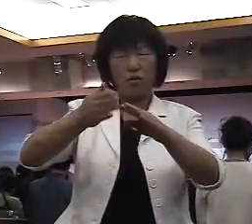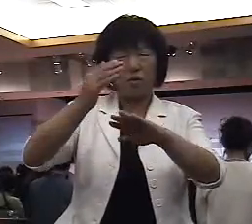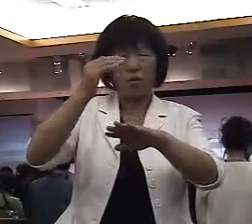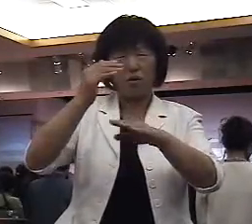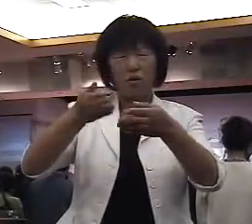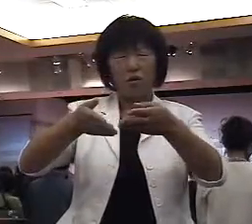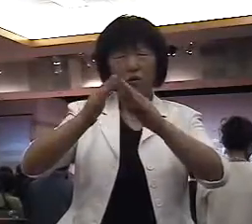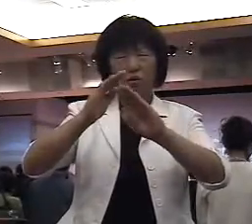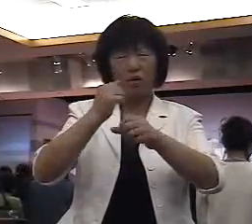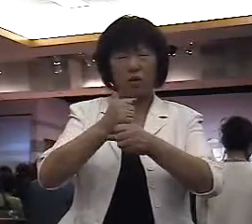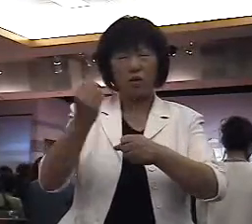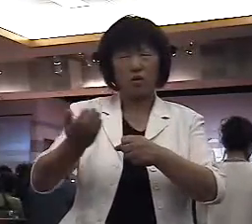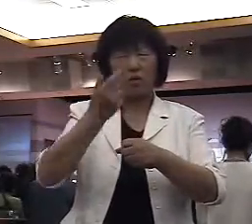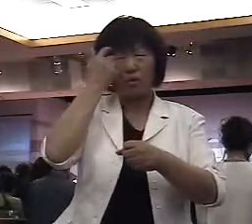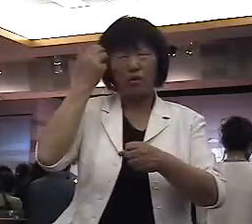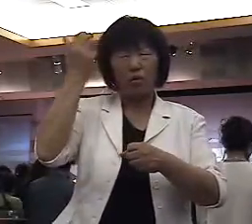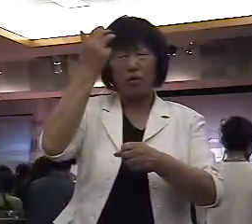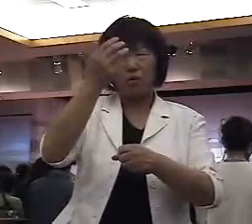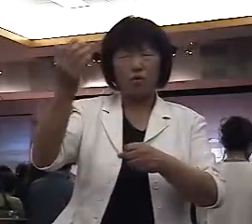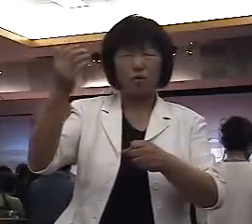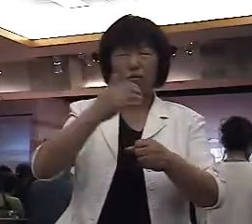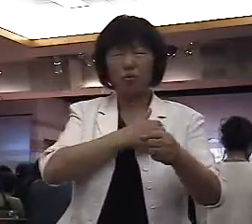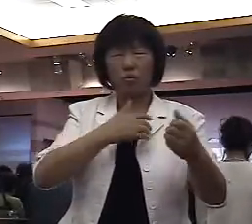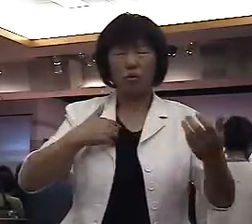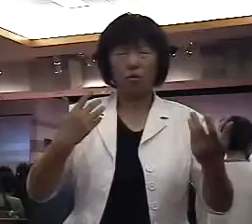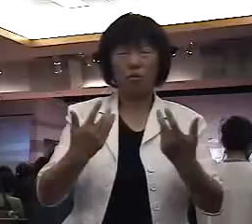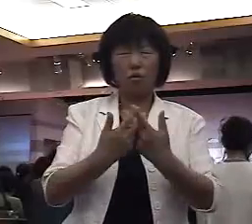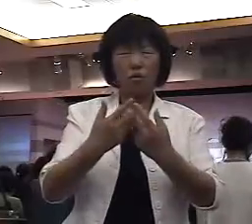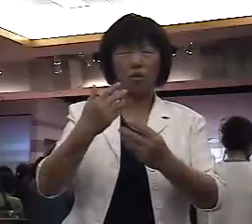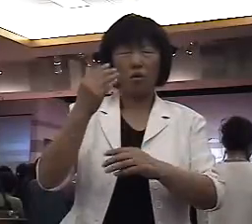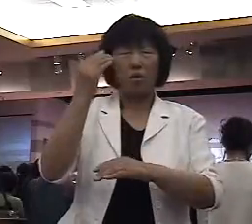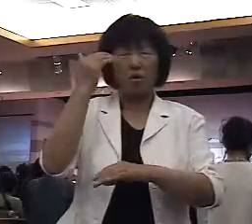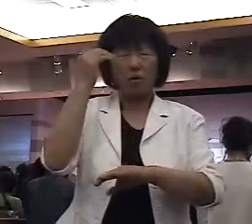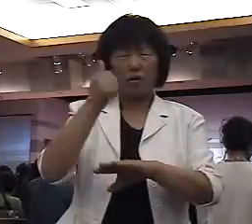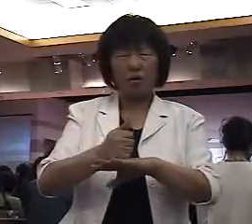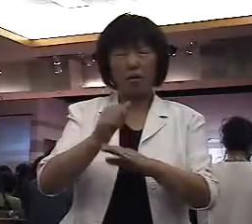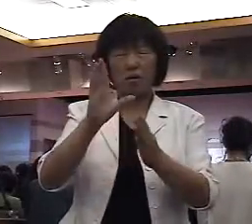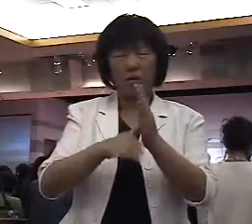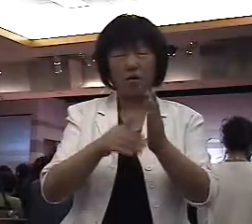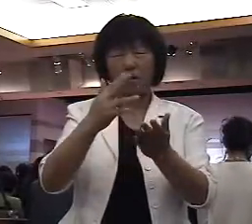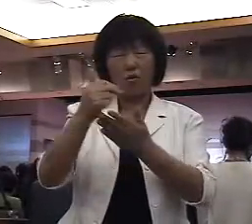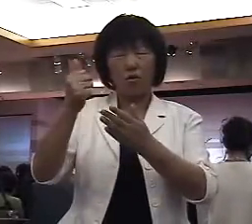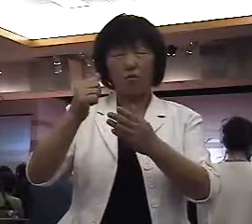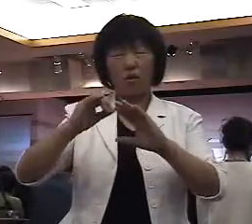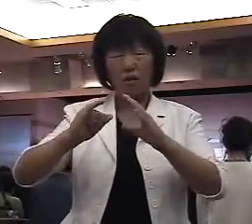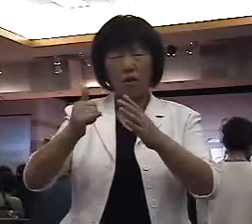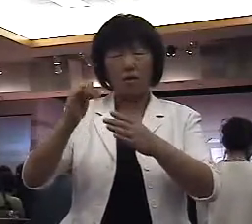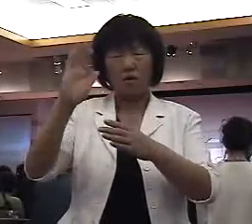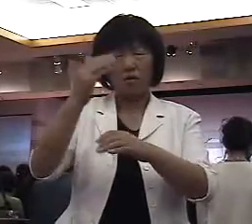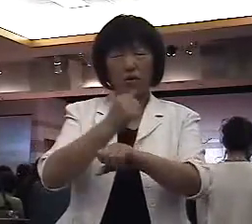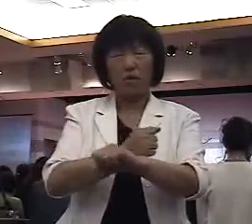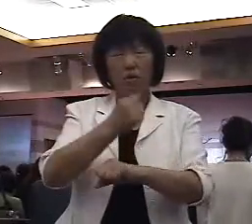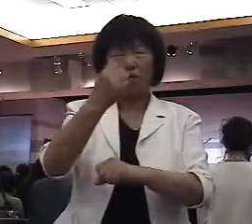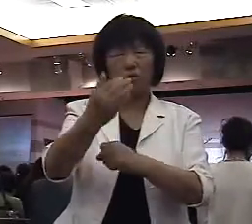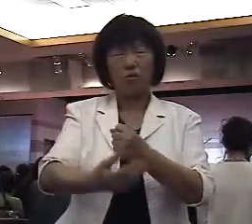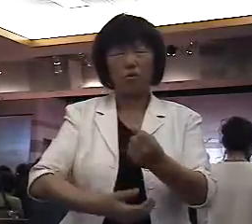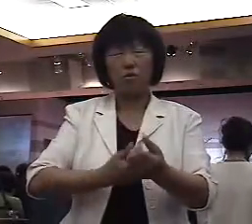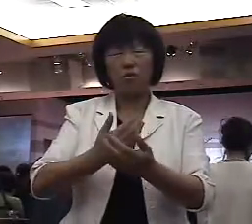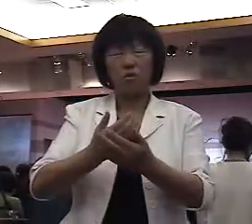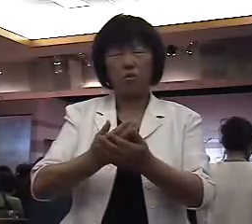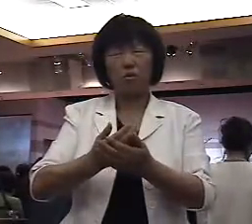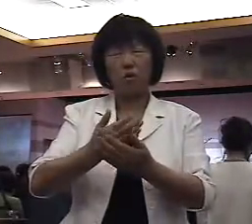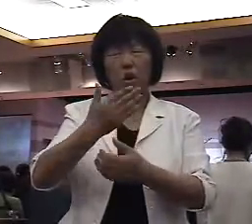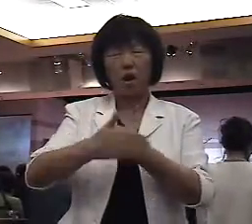성령 충만하게 하여 주셔서 마지막 때에 주님의 나라 이루어드리는 저희들 되게 하여 주시옵소서. 오 하나님